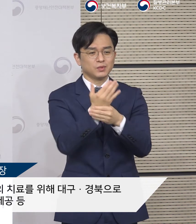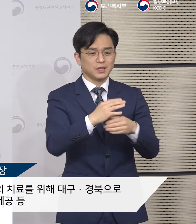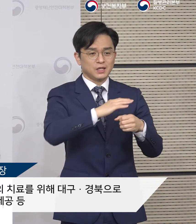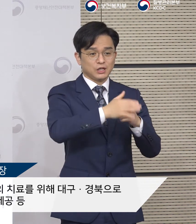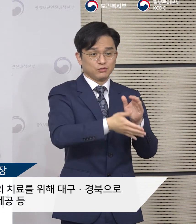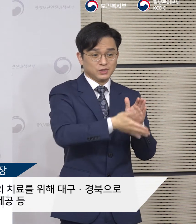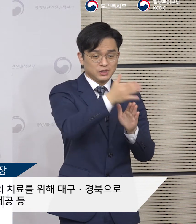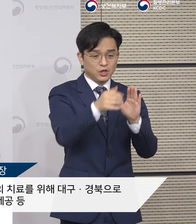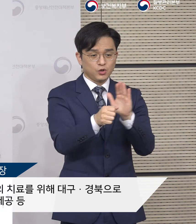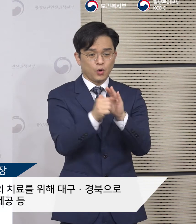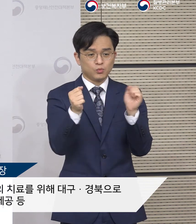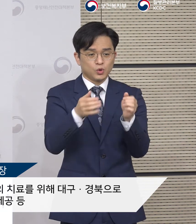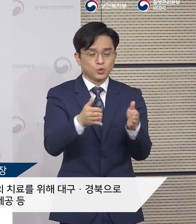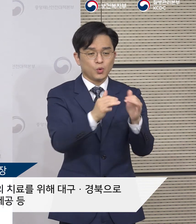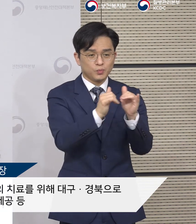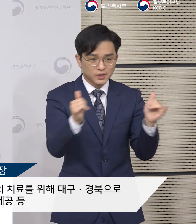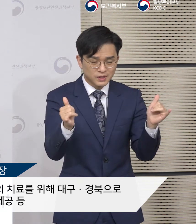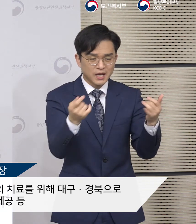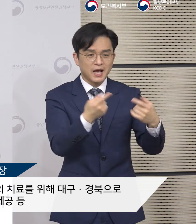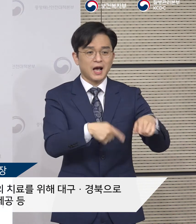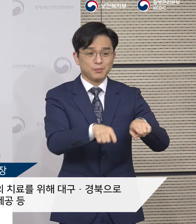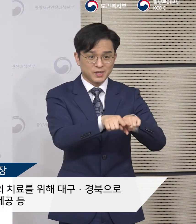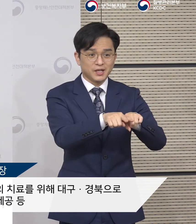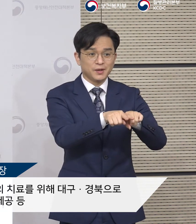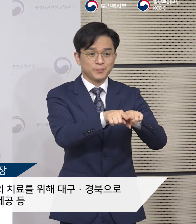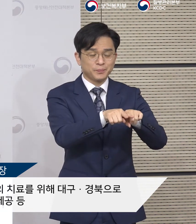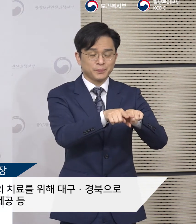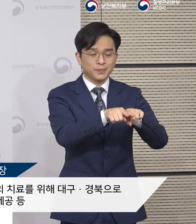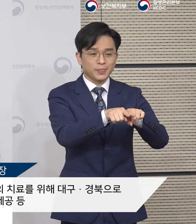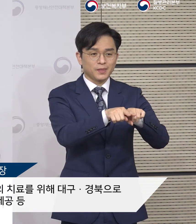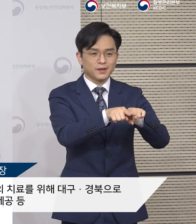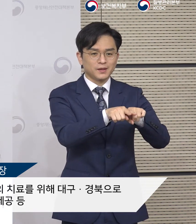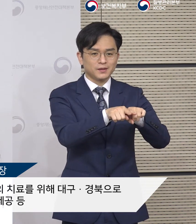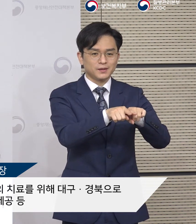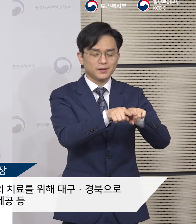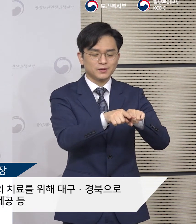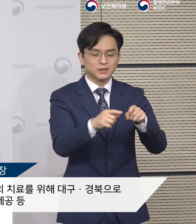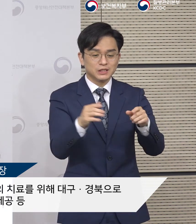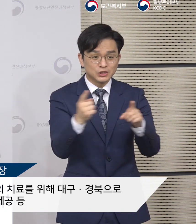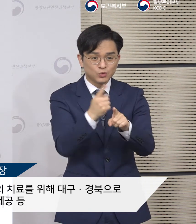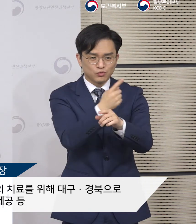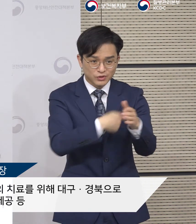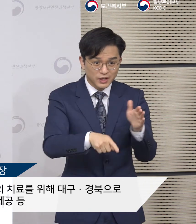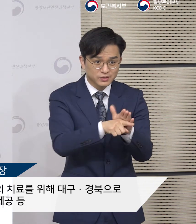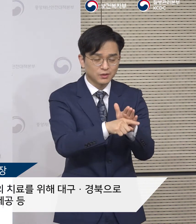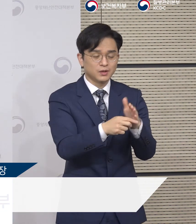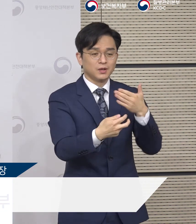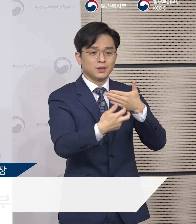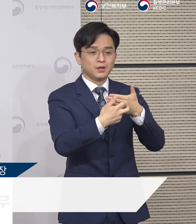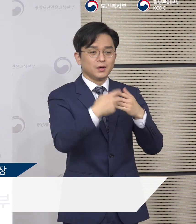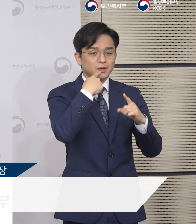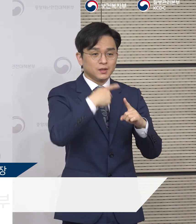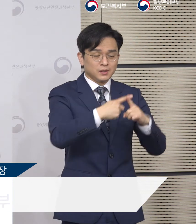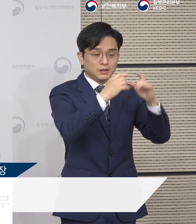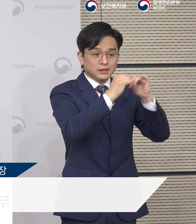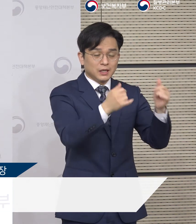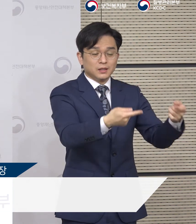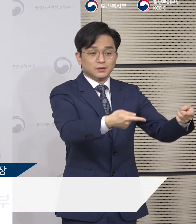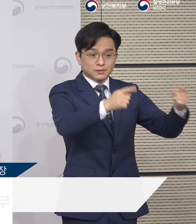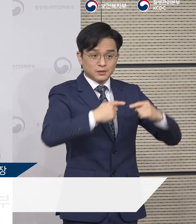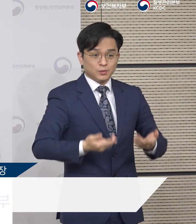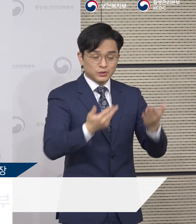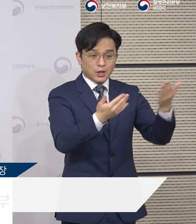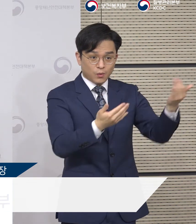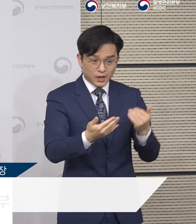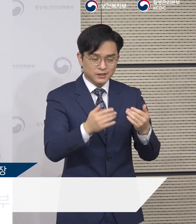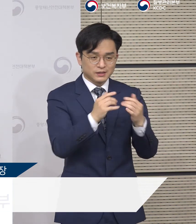경북도와 협력하여 환자들의 치료를 위해 대구 경북으로 달려와 주신 의료진 분들에게 수당 지급, 축소 제공 등 최대한의 지원을 아끼지